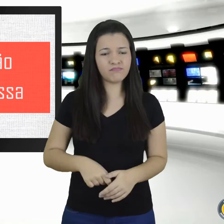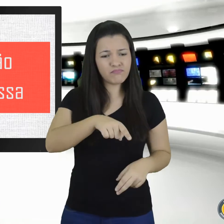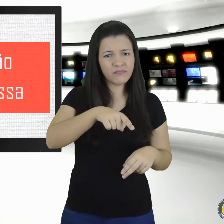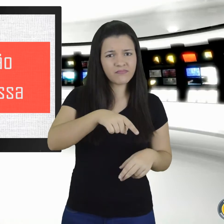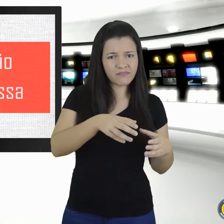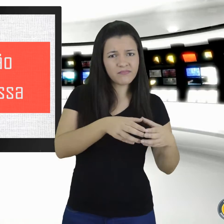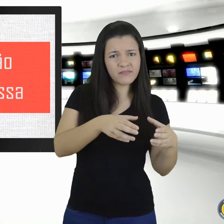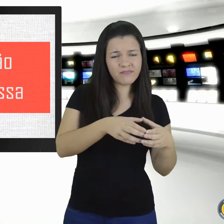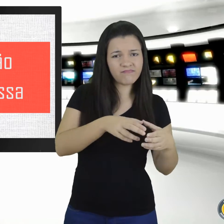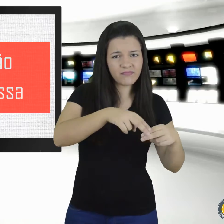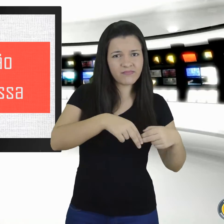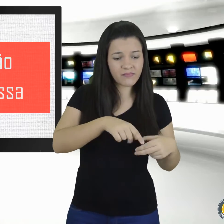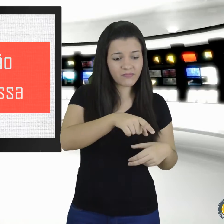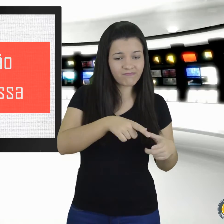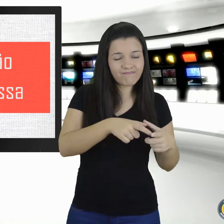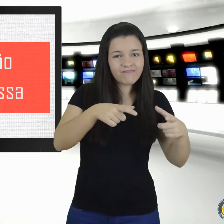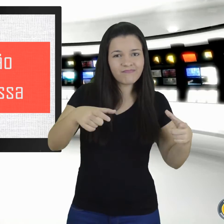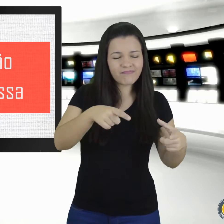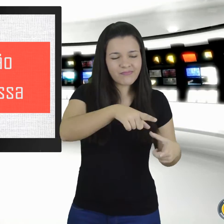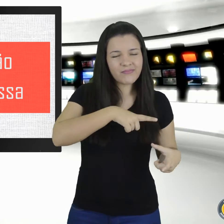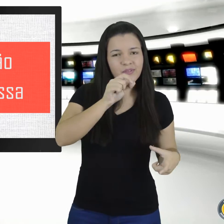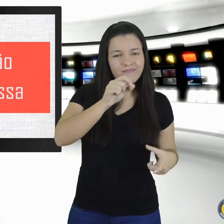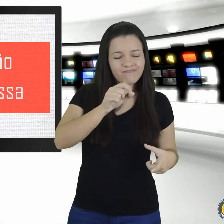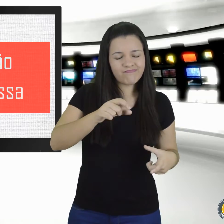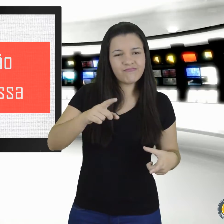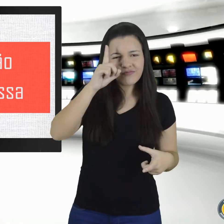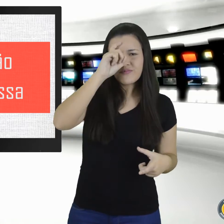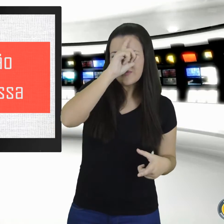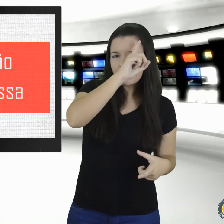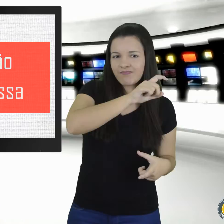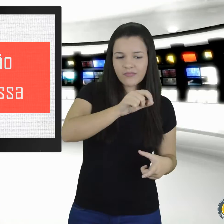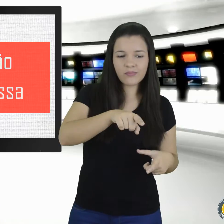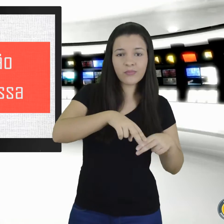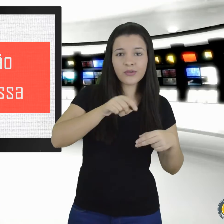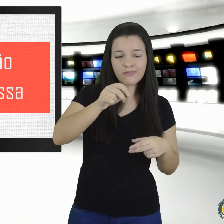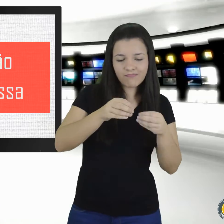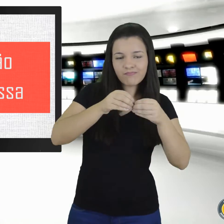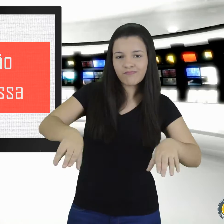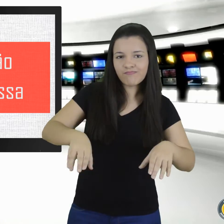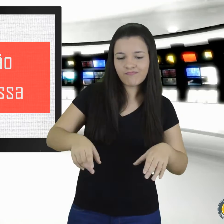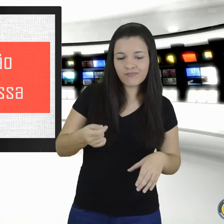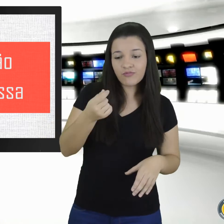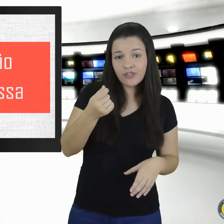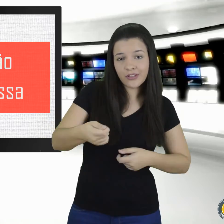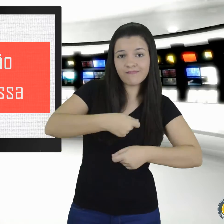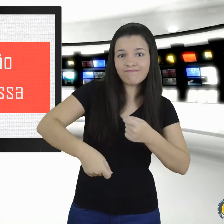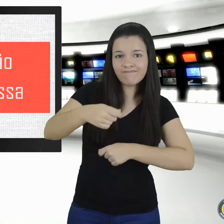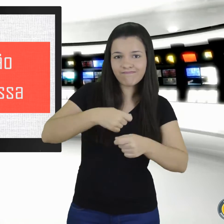públicas. Por isso, a maioria está sofrendo o impacto da crise econômica que o